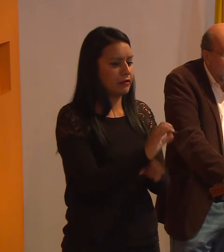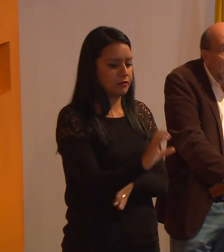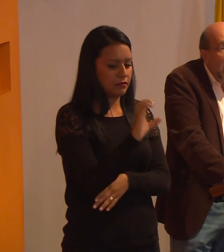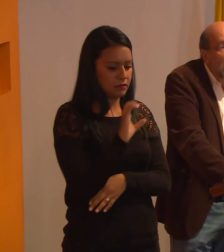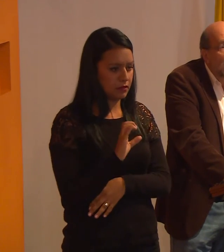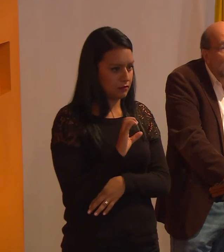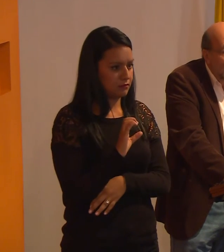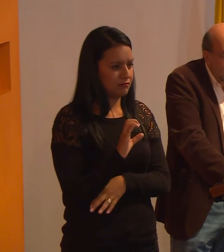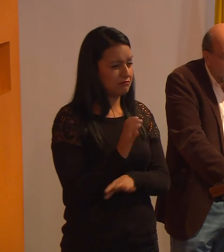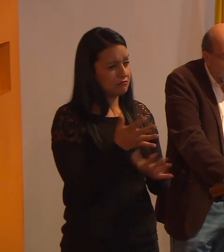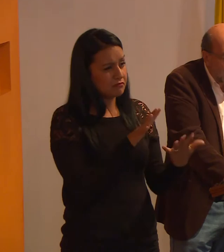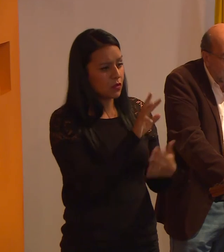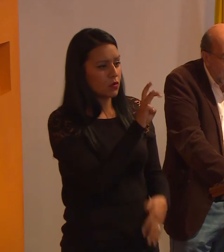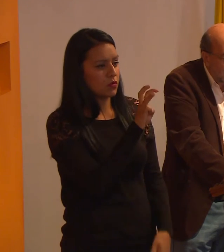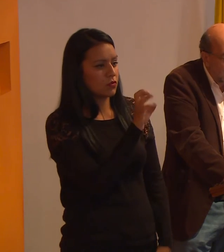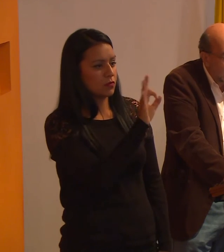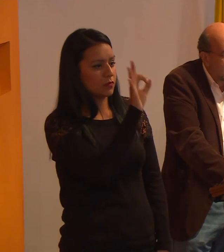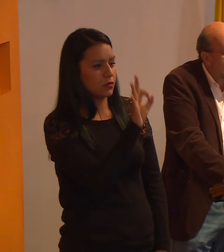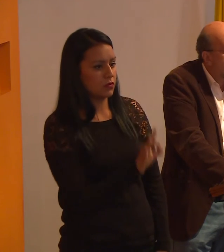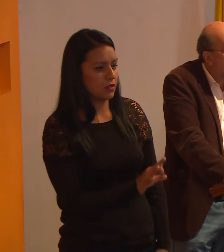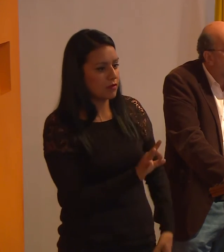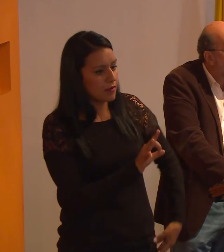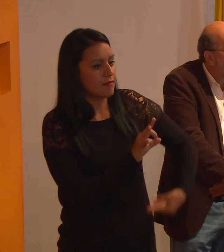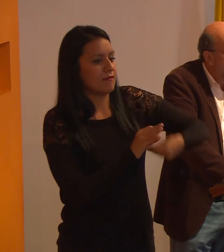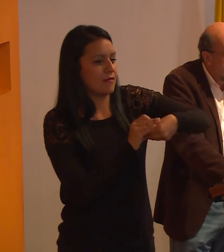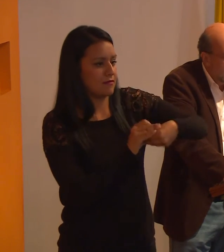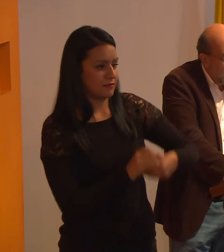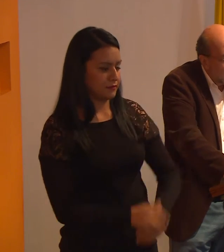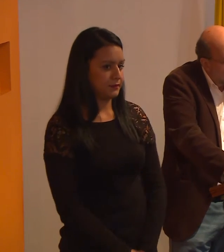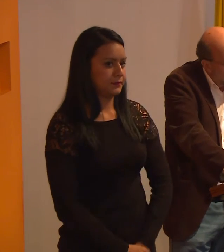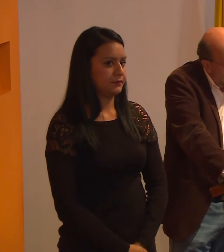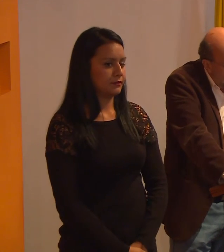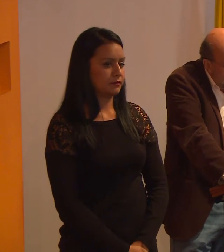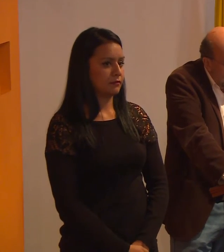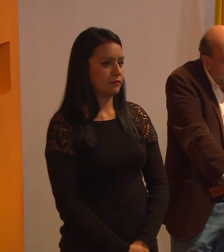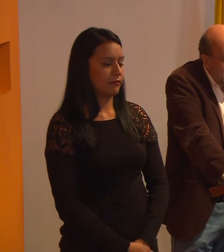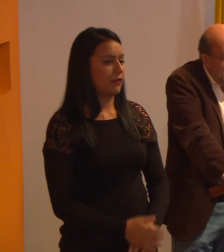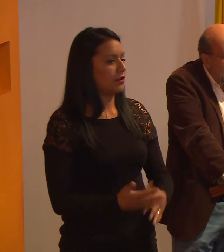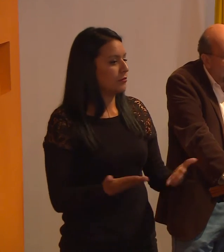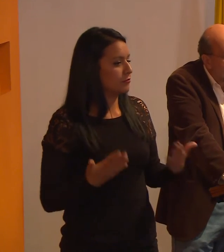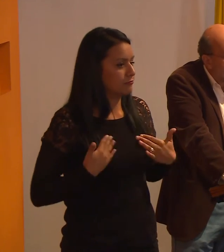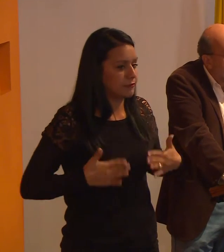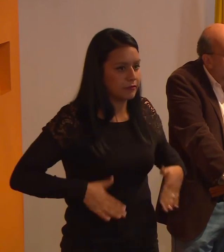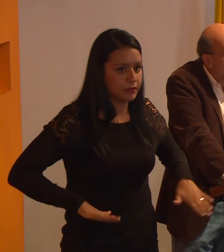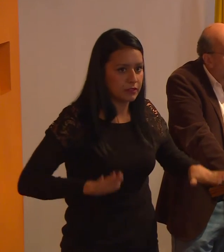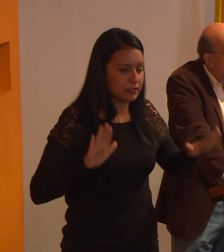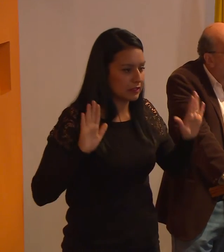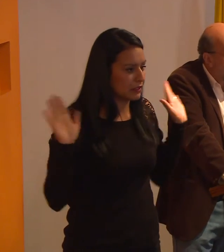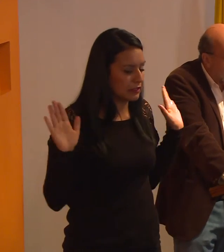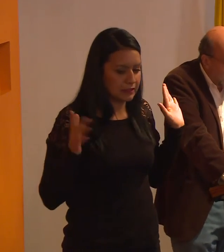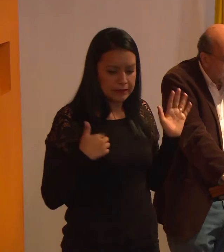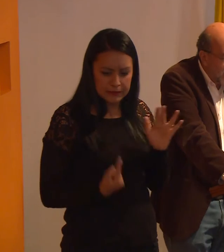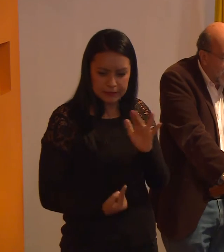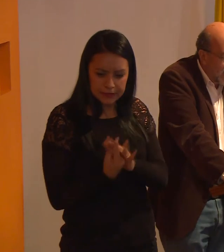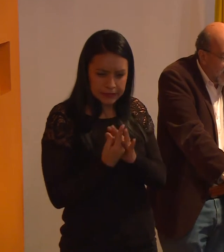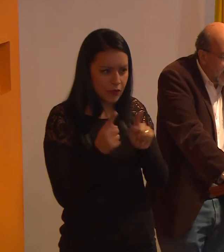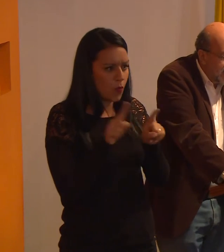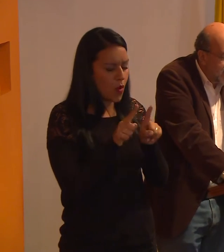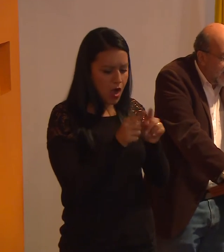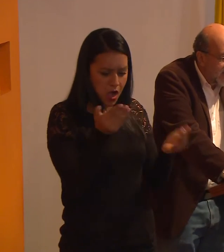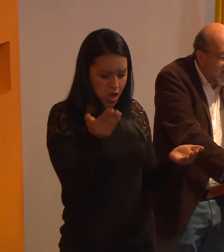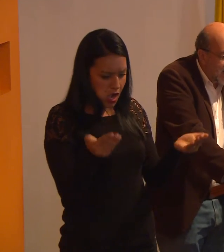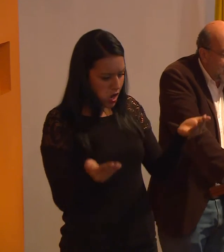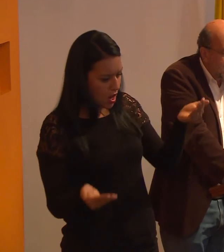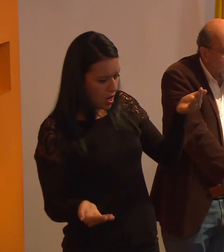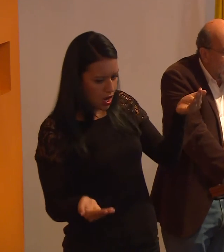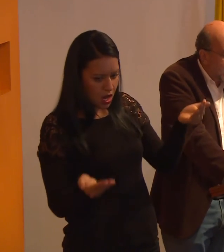menos en un 8% adicional. Como quiera que la oscilación de la balanza